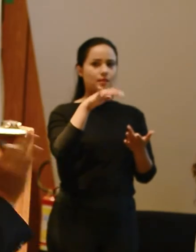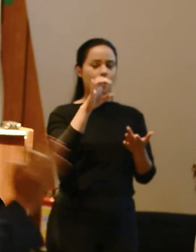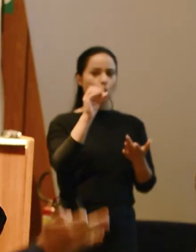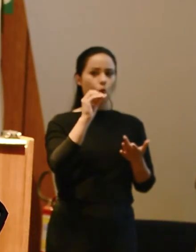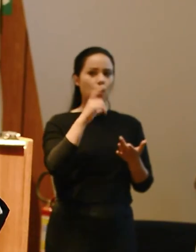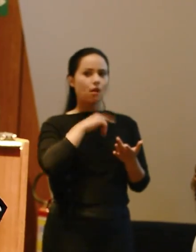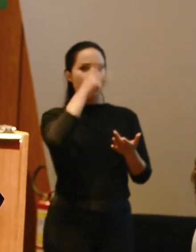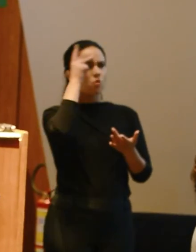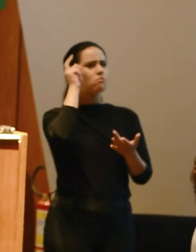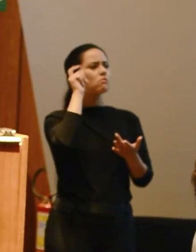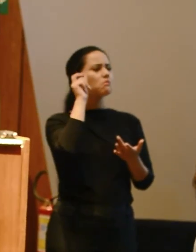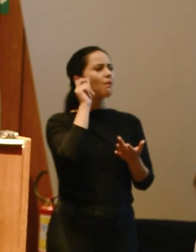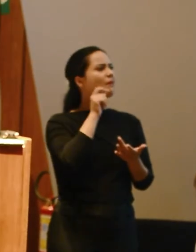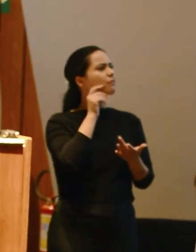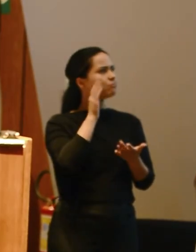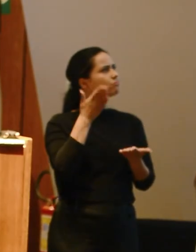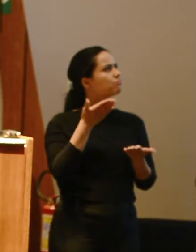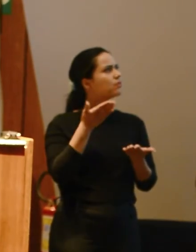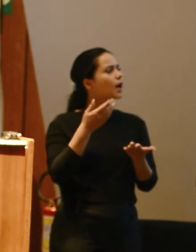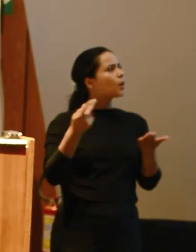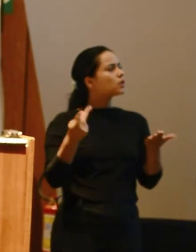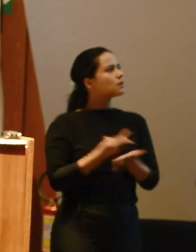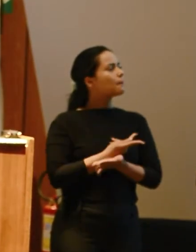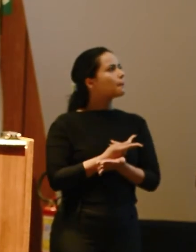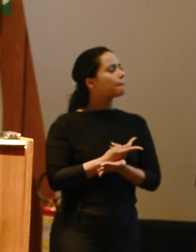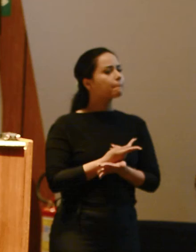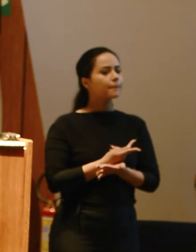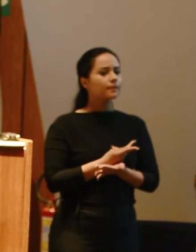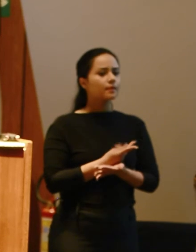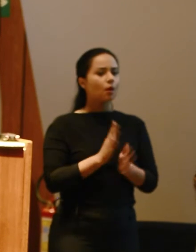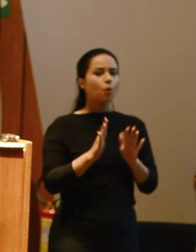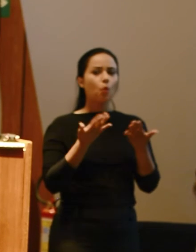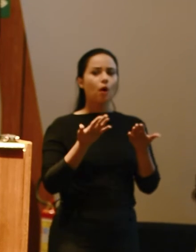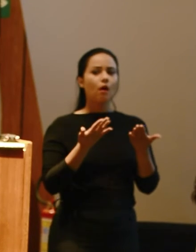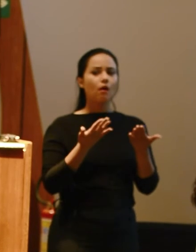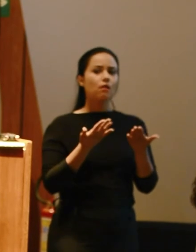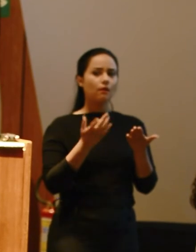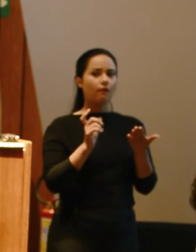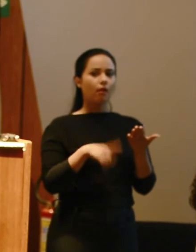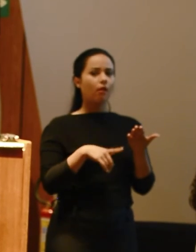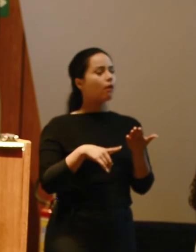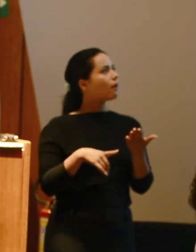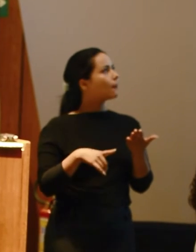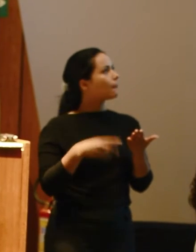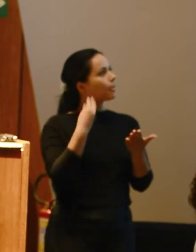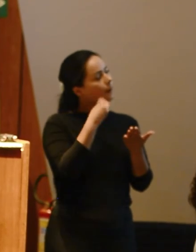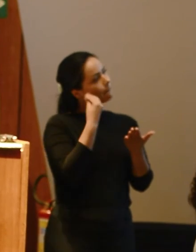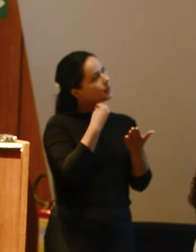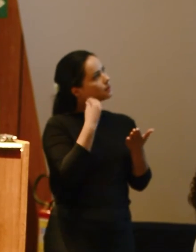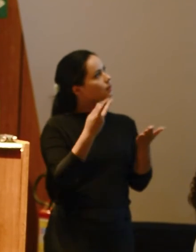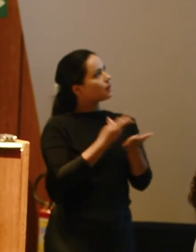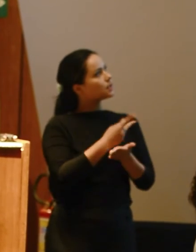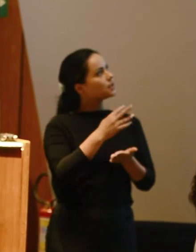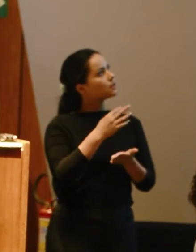Assim, alguém que vocês, assim, situações que... E qual que seria essas experiências no caso